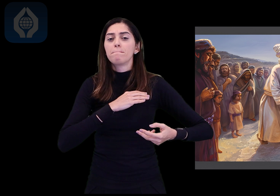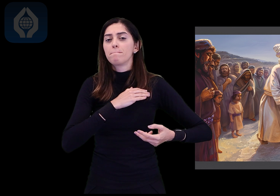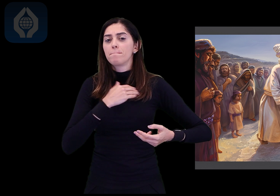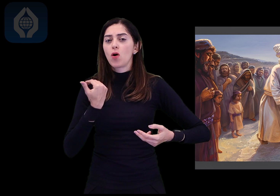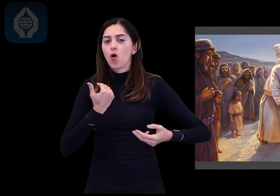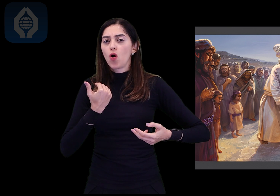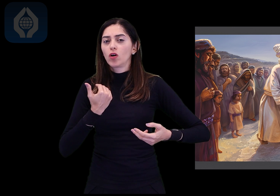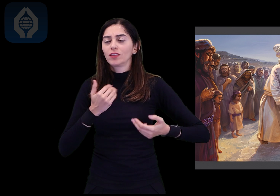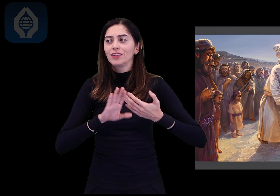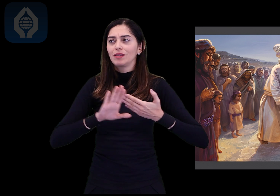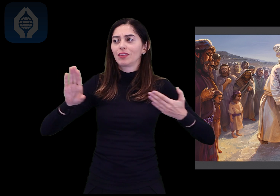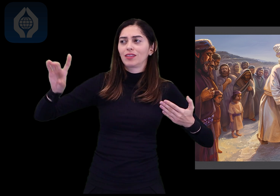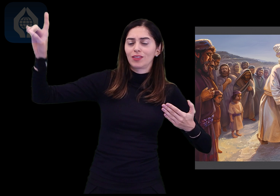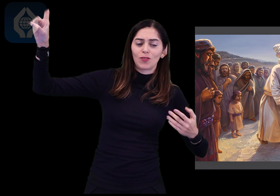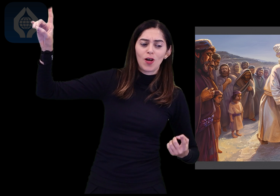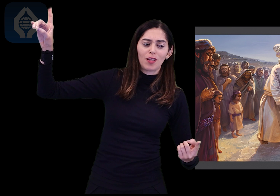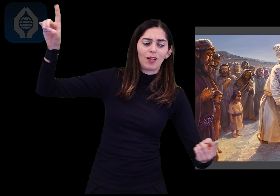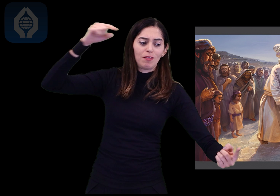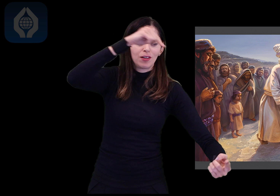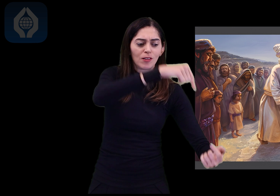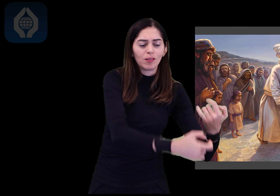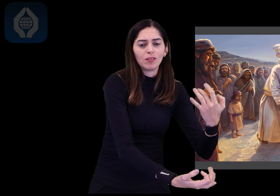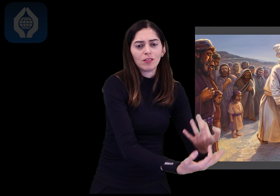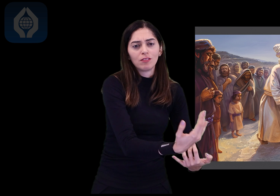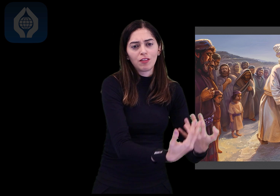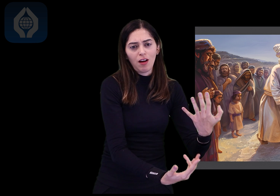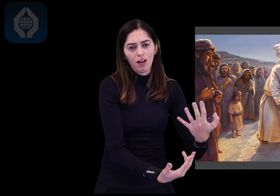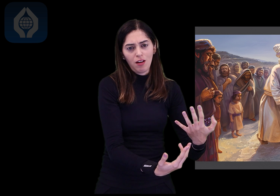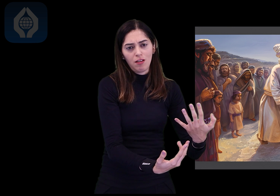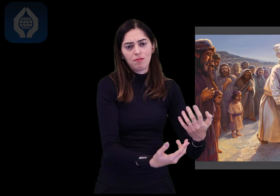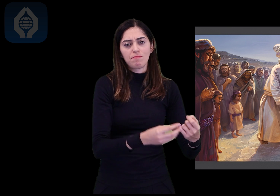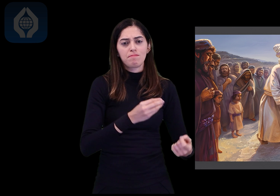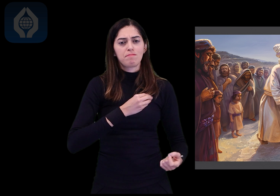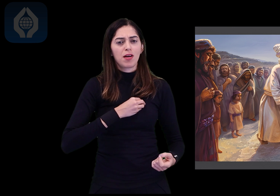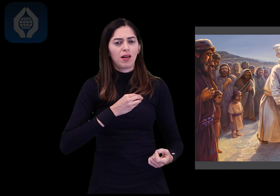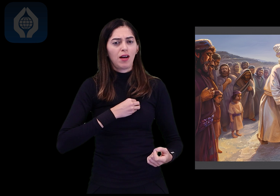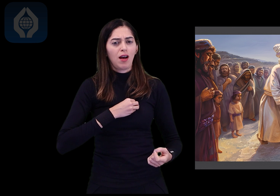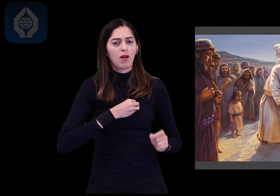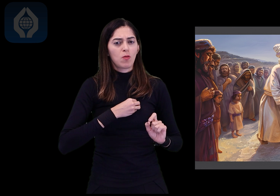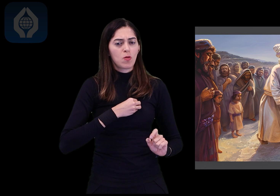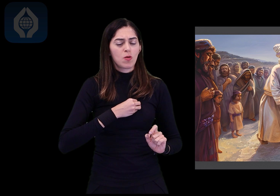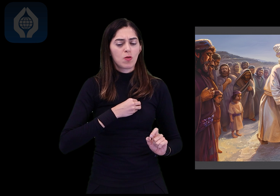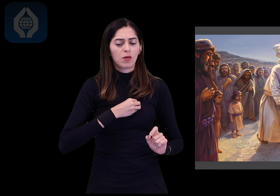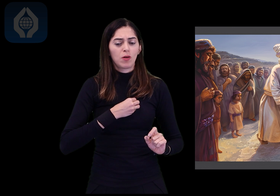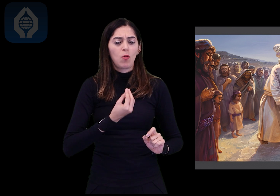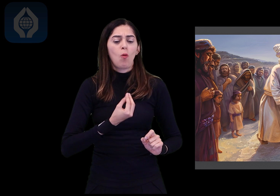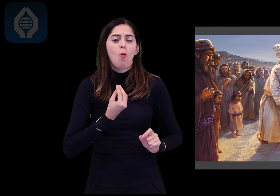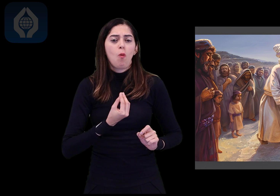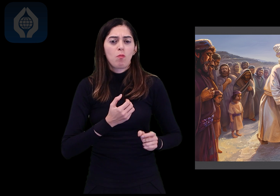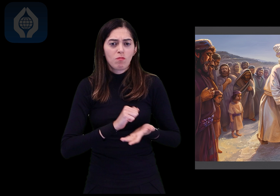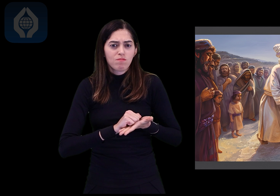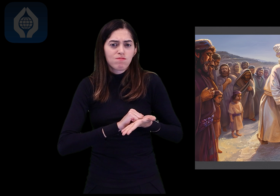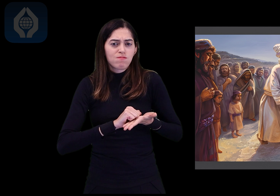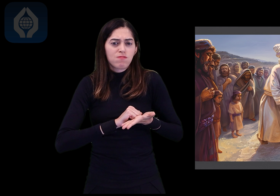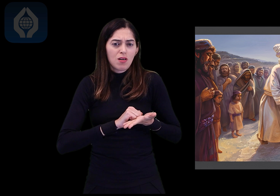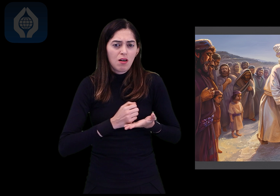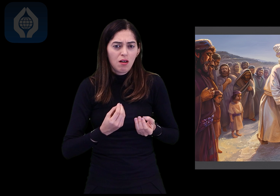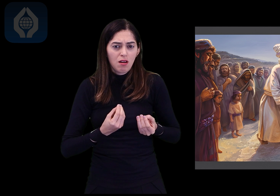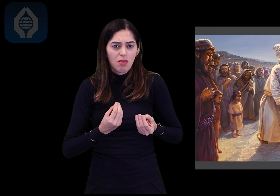eterna entre o pecador e Deus. O pecado deve ser pago por completo. No entanto, Deus prometeu afastar